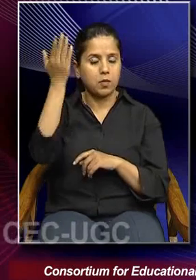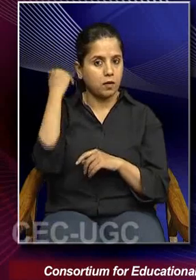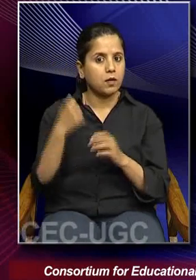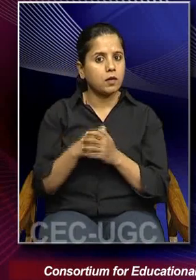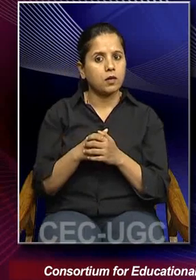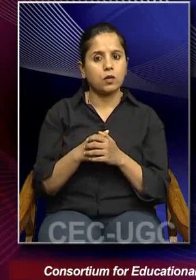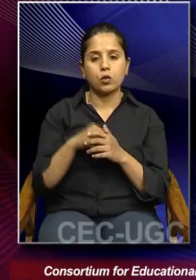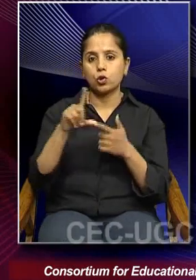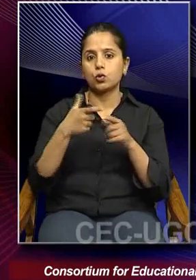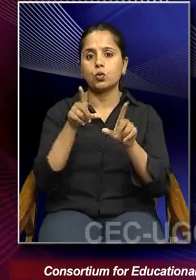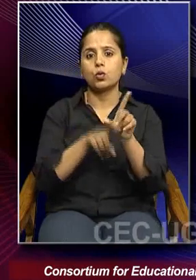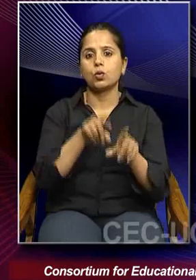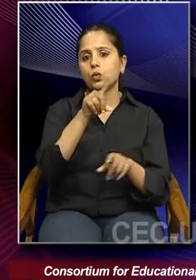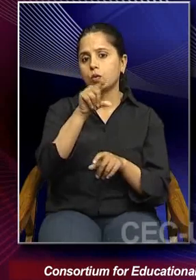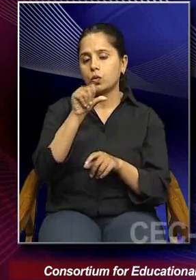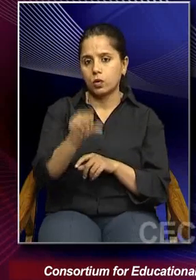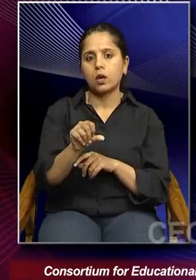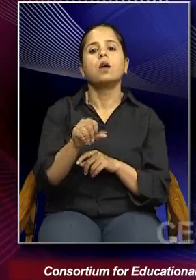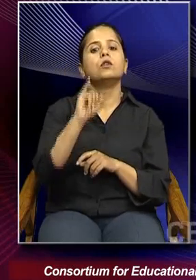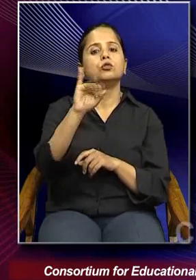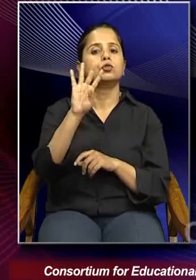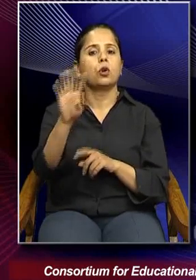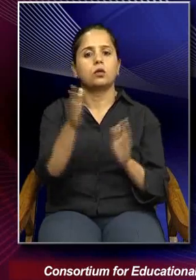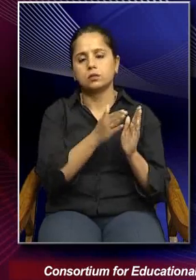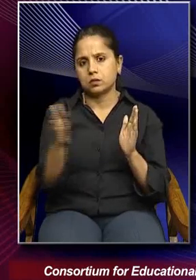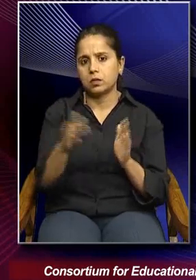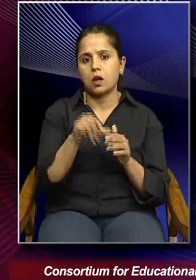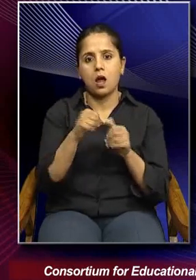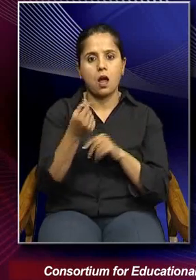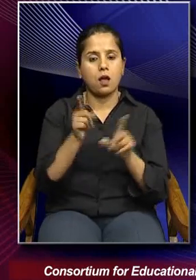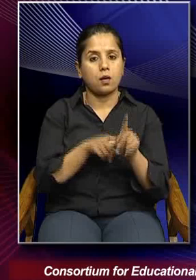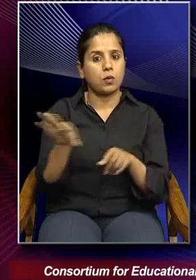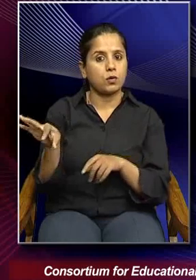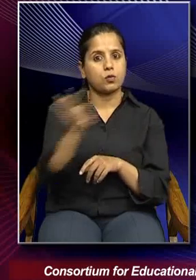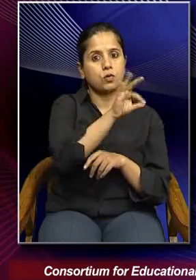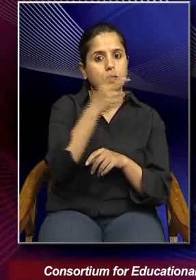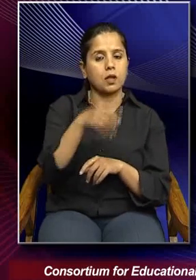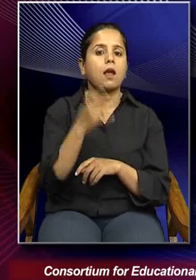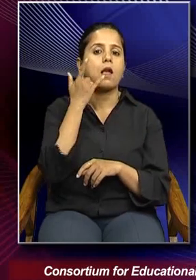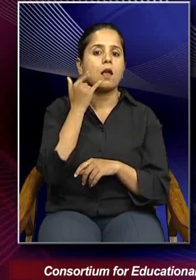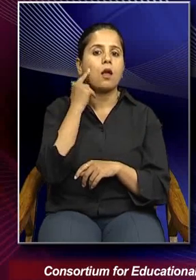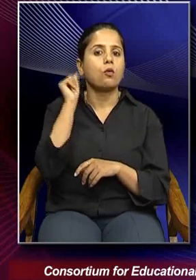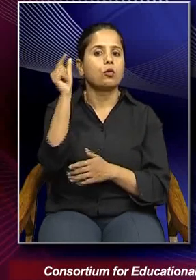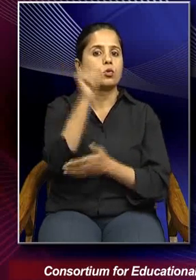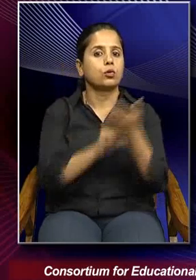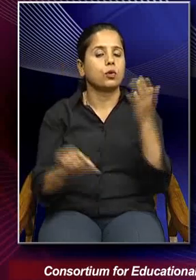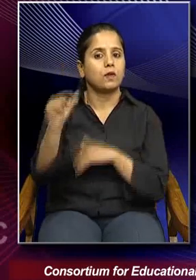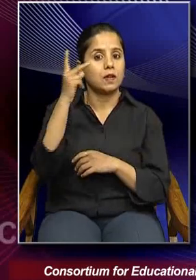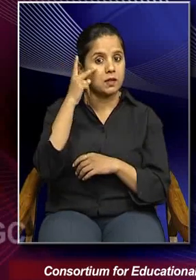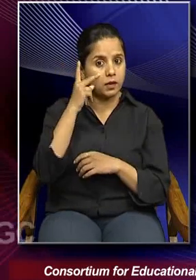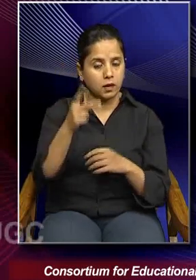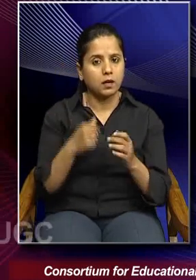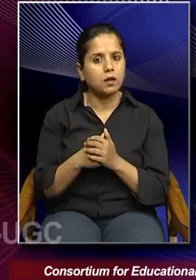जुलाई 1964 के बीच आगे की नियुक्ति कैलिफोर्निया विश्वविद्यालय में